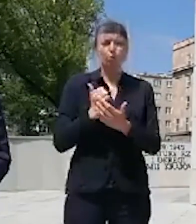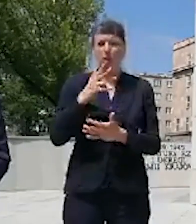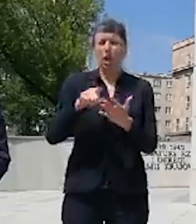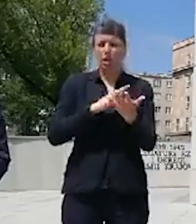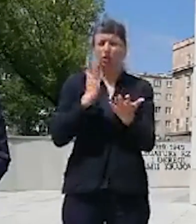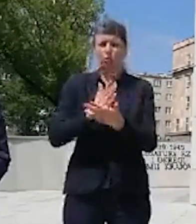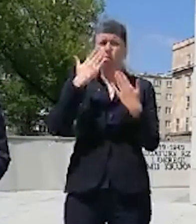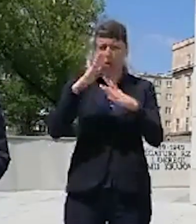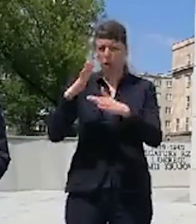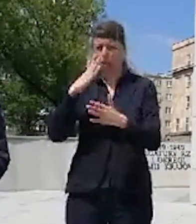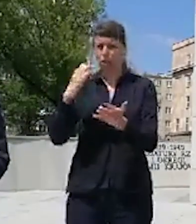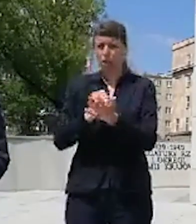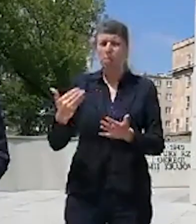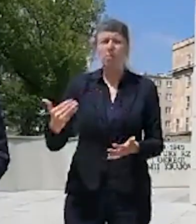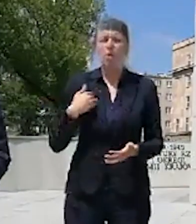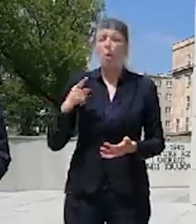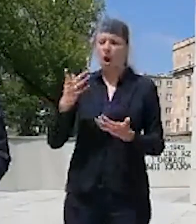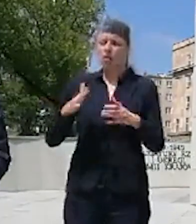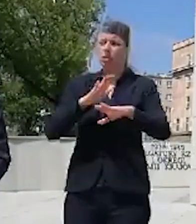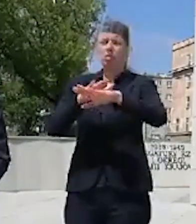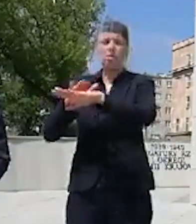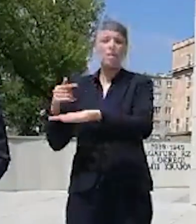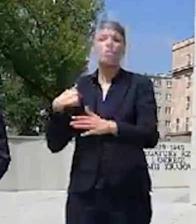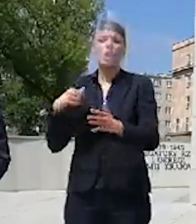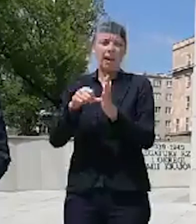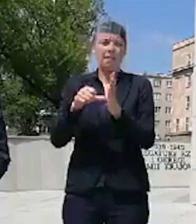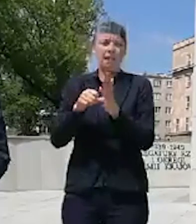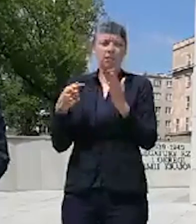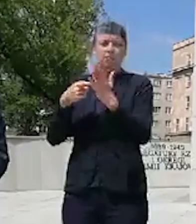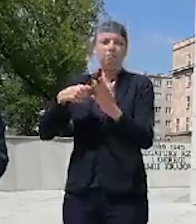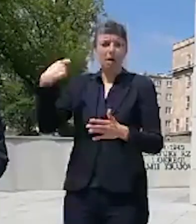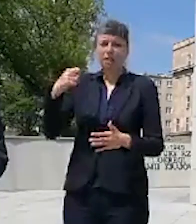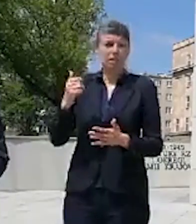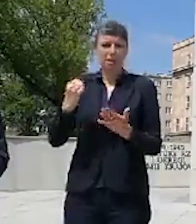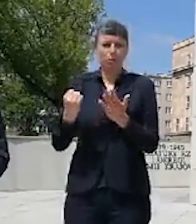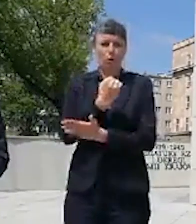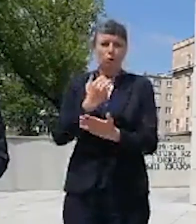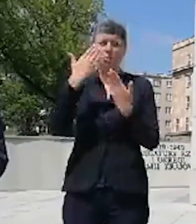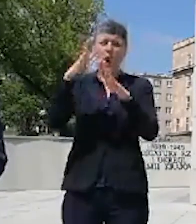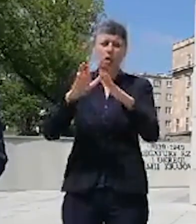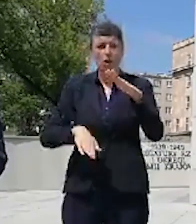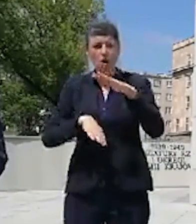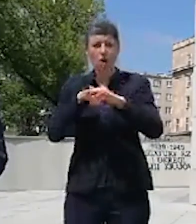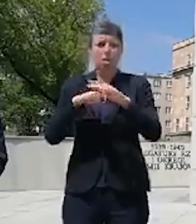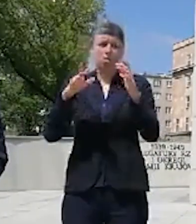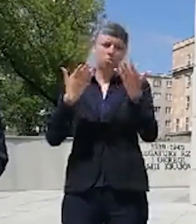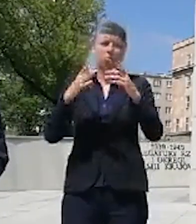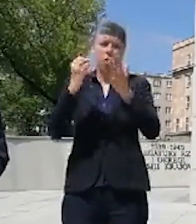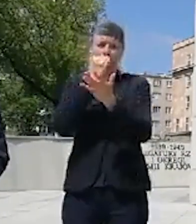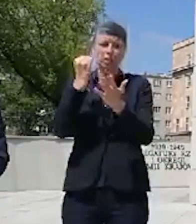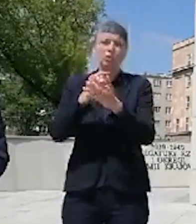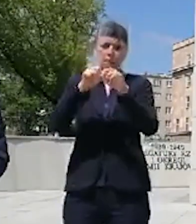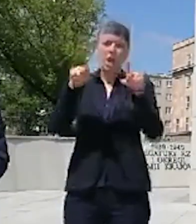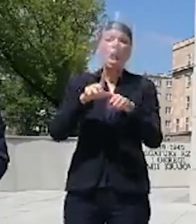ciąży taki obowiązek, nie ciąży również na prezydencie Rzeczpospolitej, to ja dla przejrzystości życia publicznego z chwilą objęcia urzędu złożę takie oświadczenie